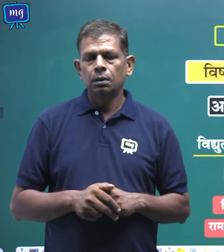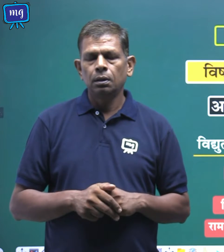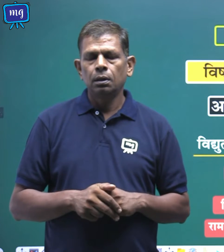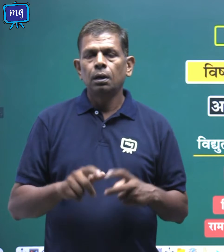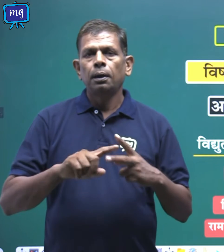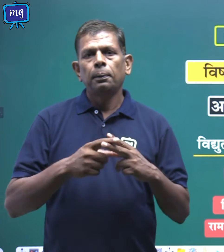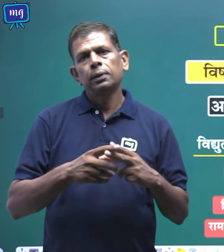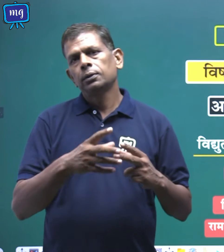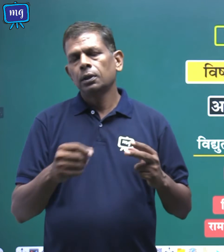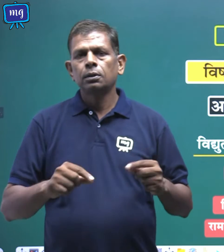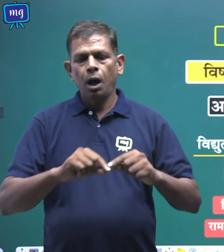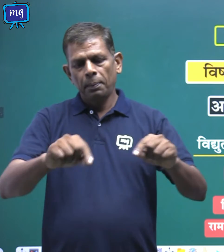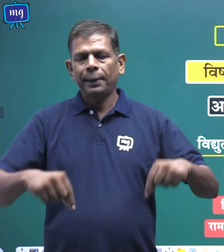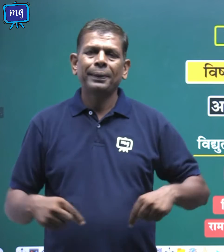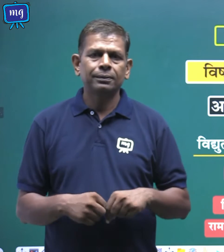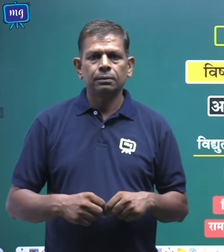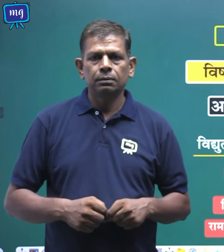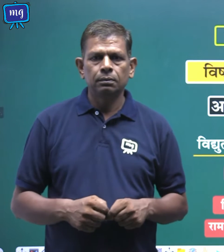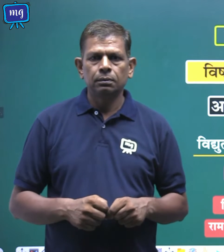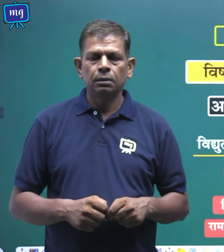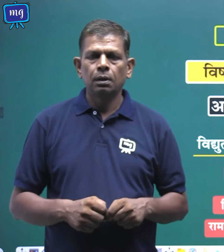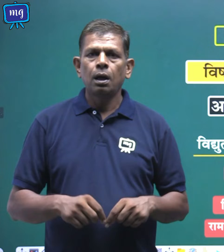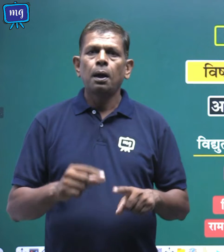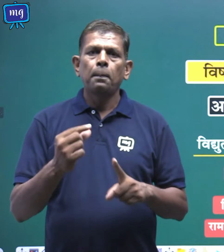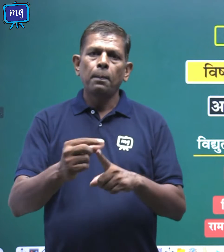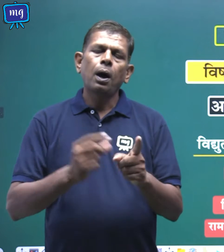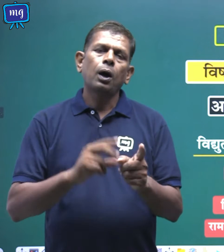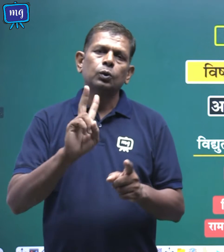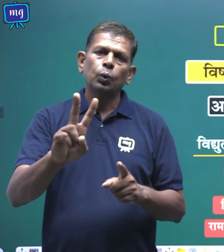विद्युत तथा परिपथ भाग 2।